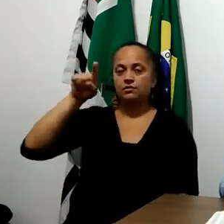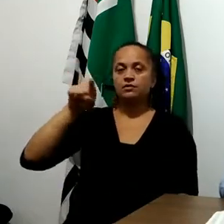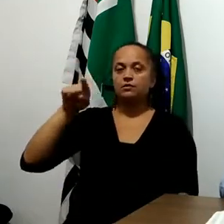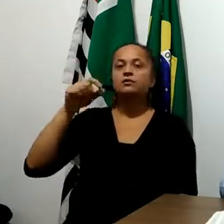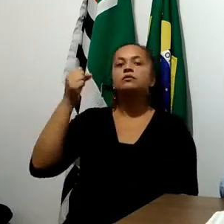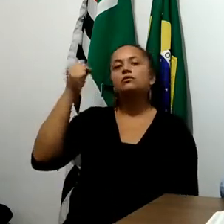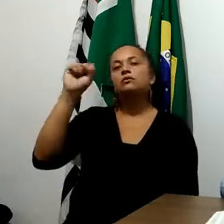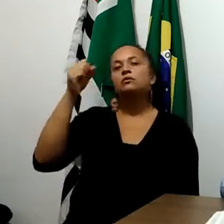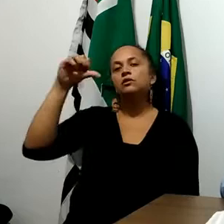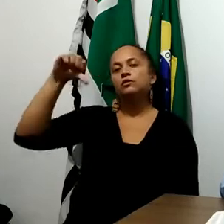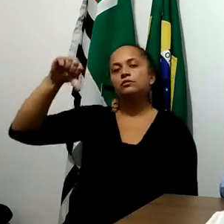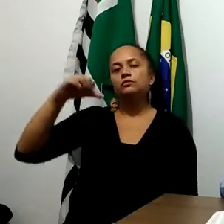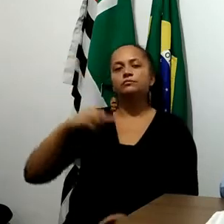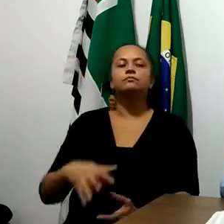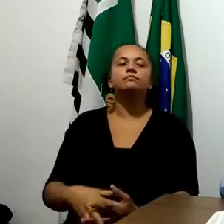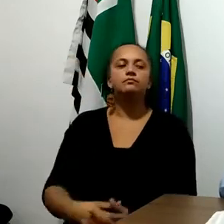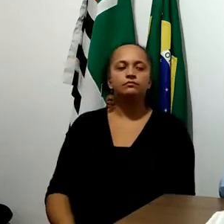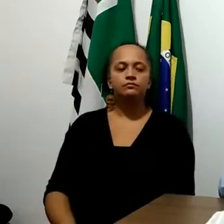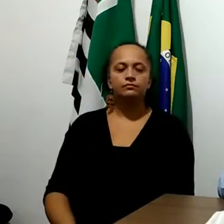e o verso 8, 9.